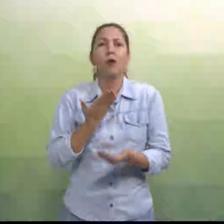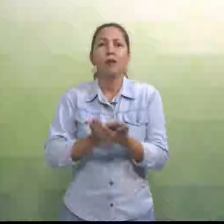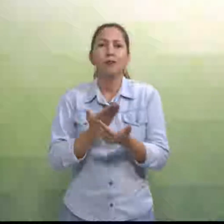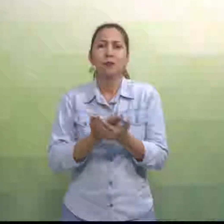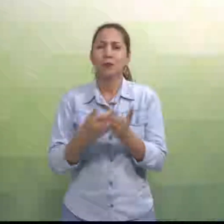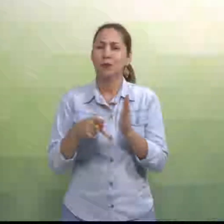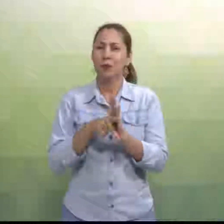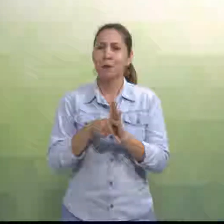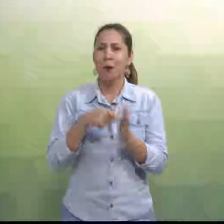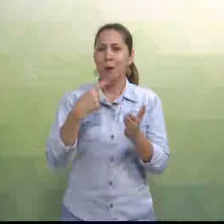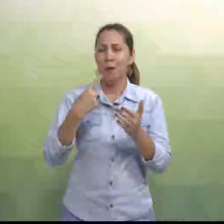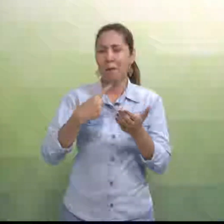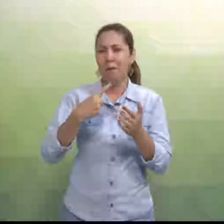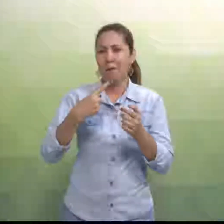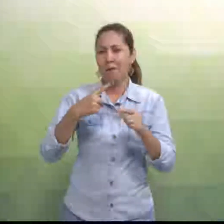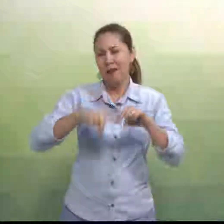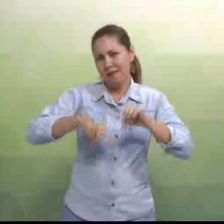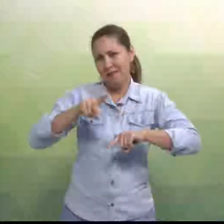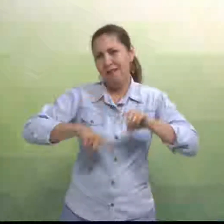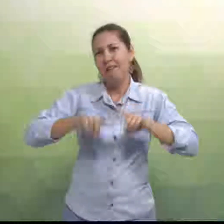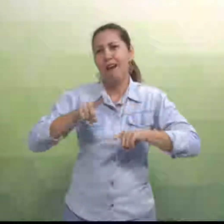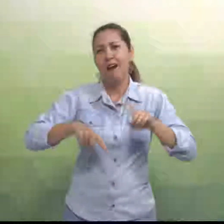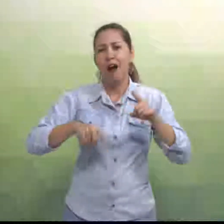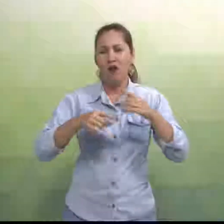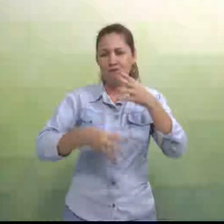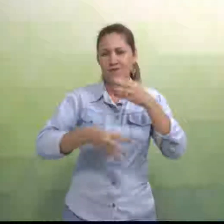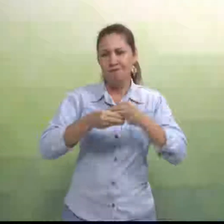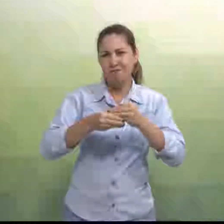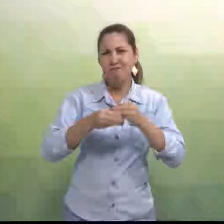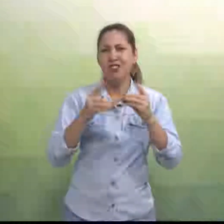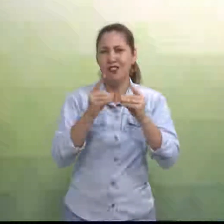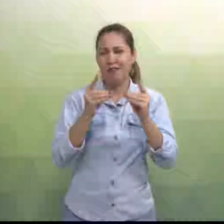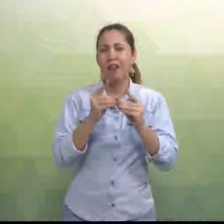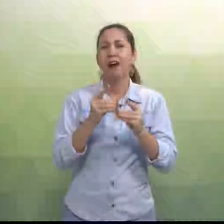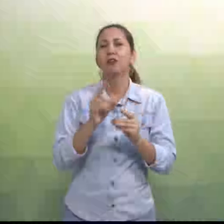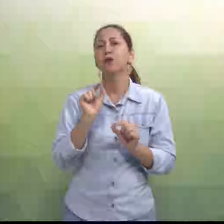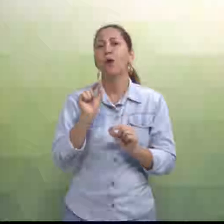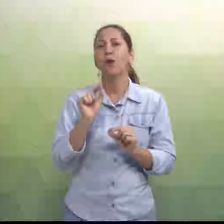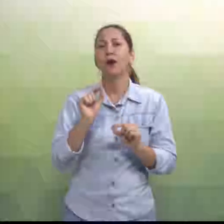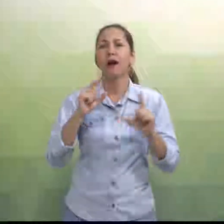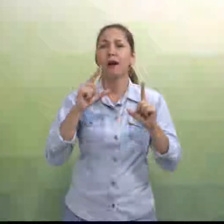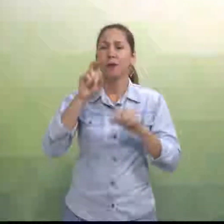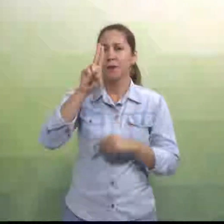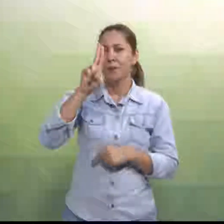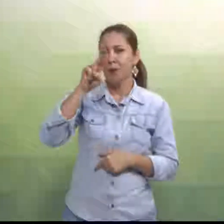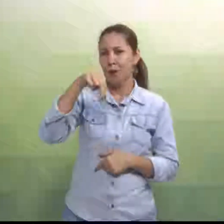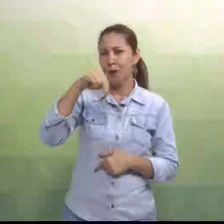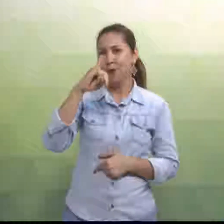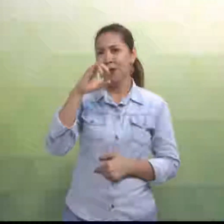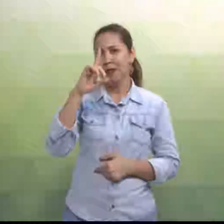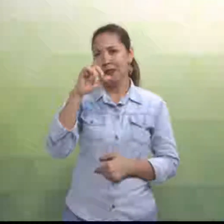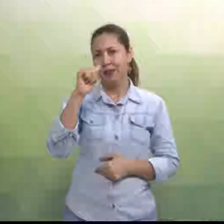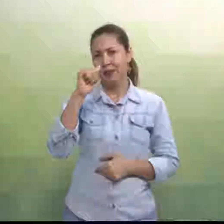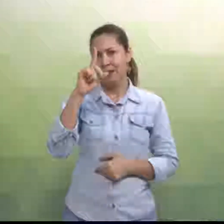E o que estudaremos hoje? Bom, veremos alguns materiais complementares, alguns materiais didáticos